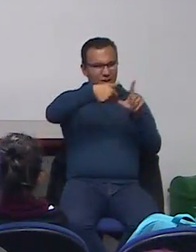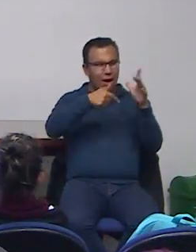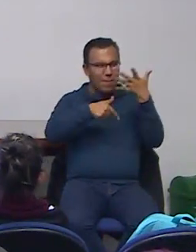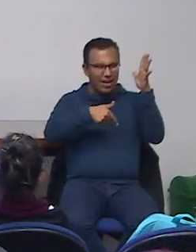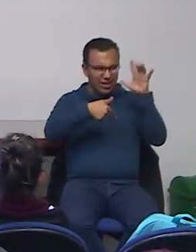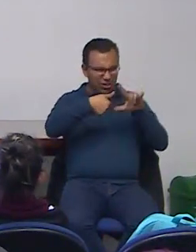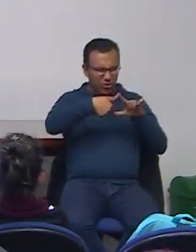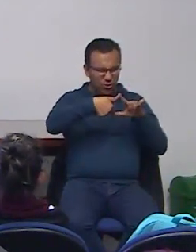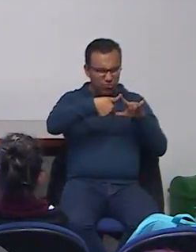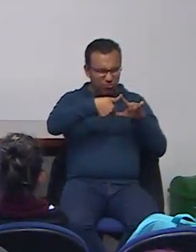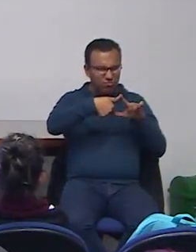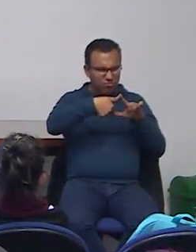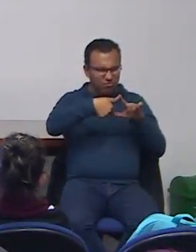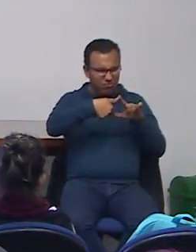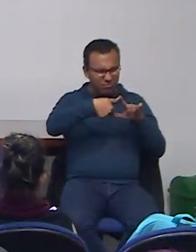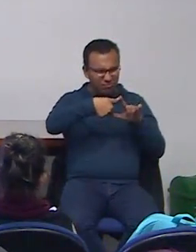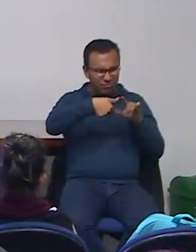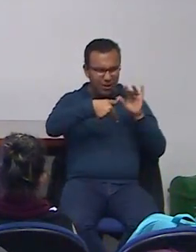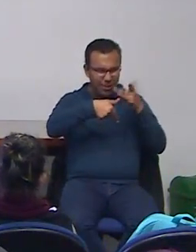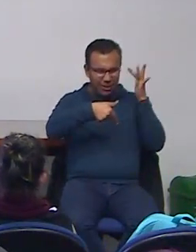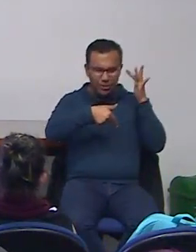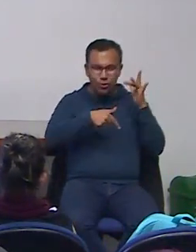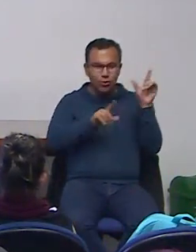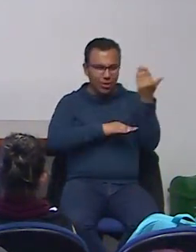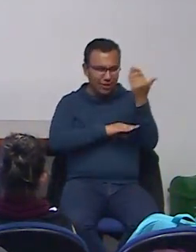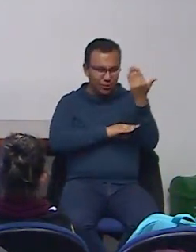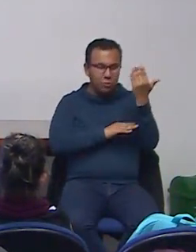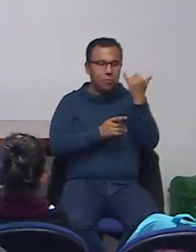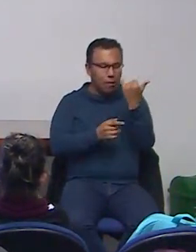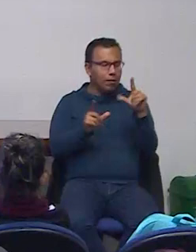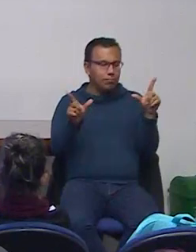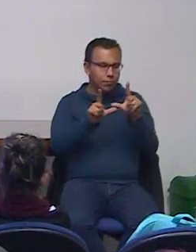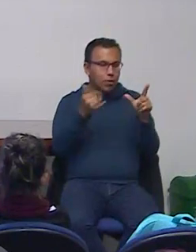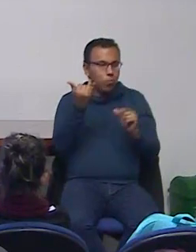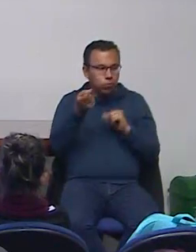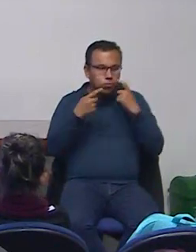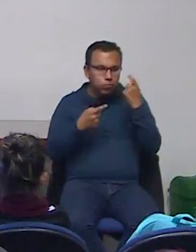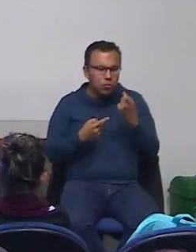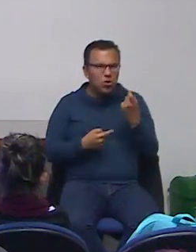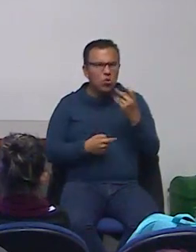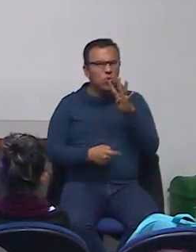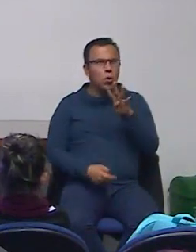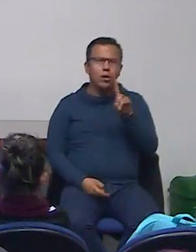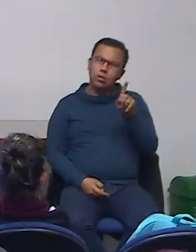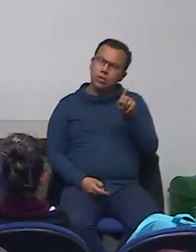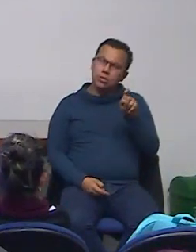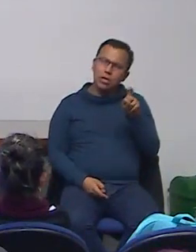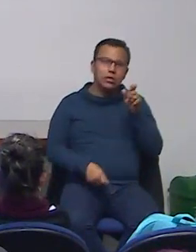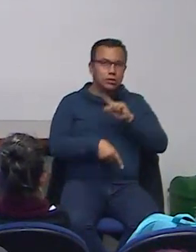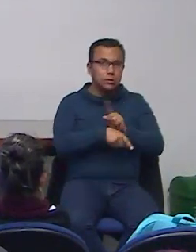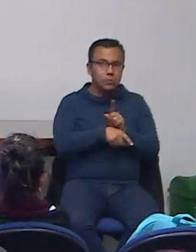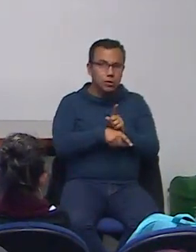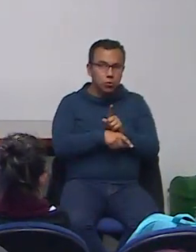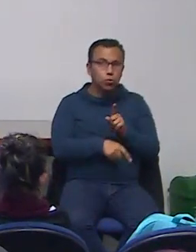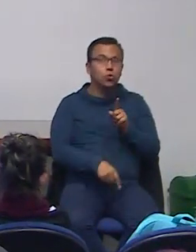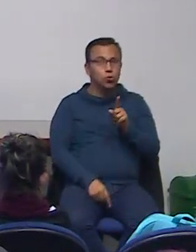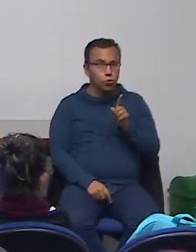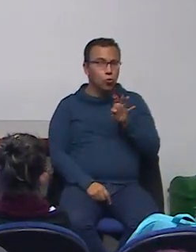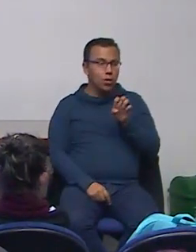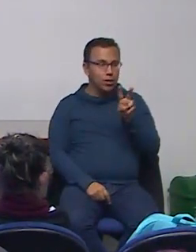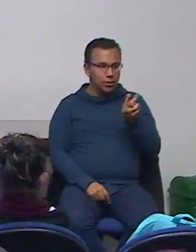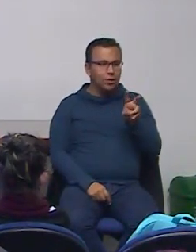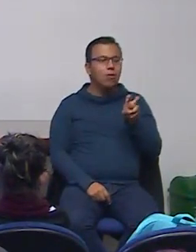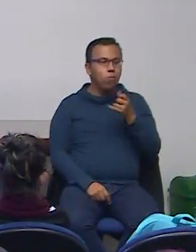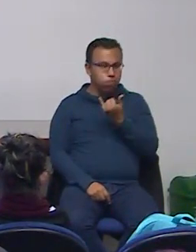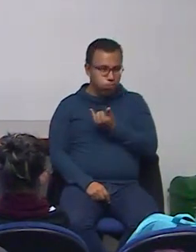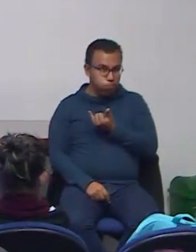geography yo no me acuerdo en este momento eh También pueden buscarlo y lo pueden ver dura 46 minutos 47 minutos y